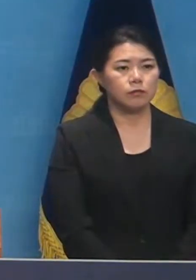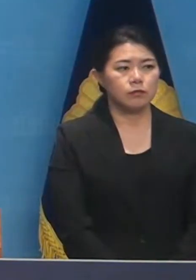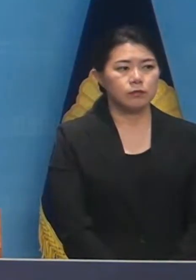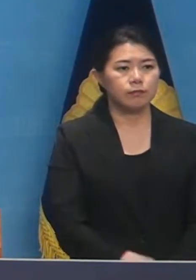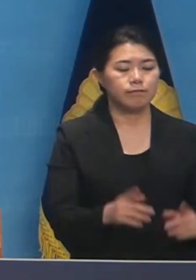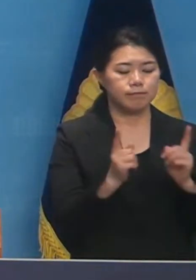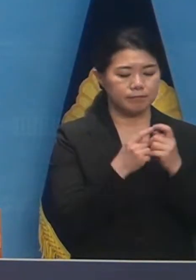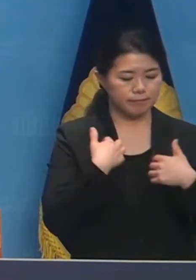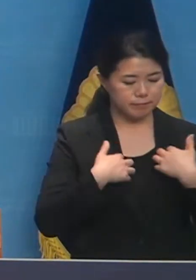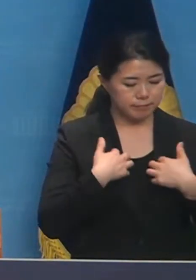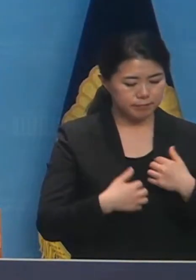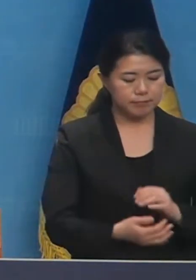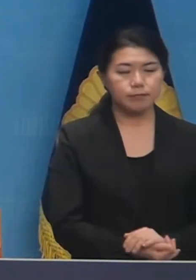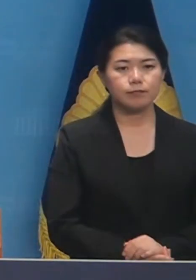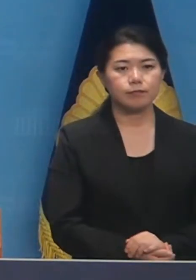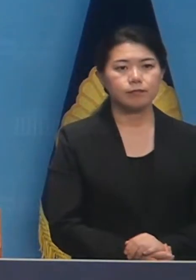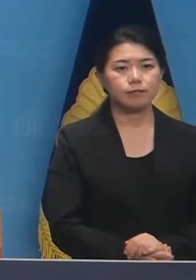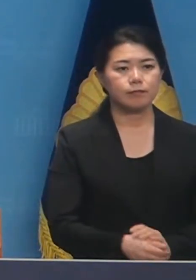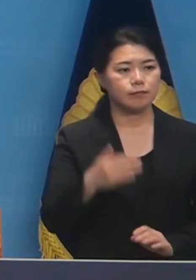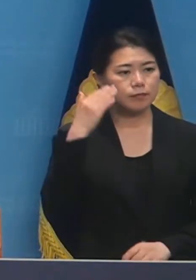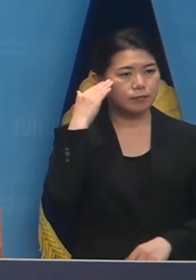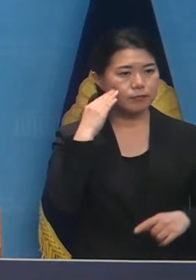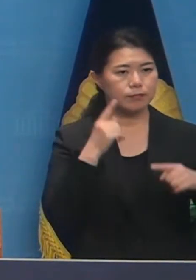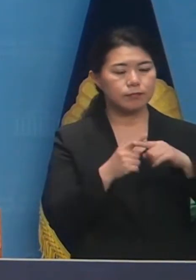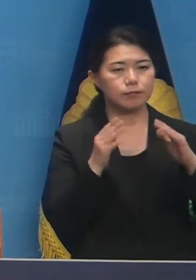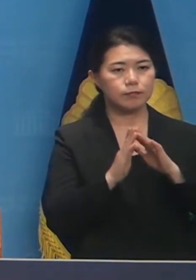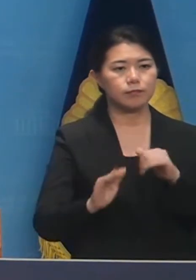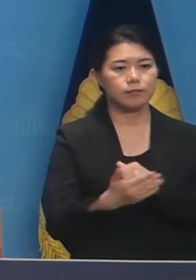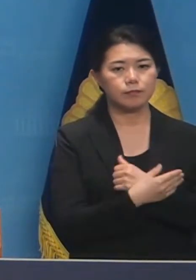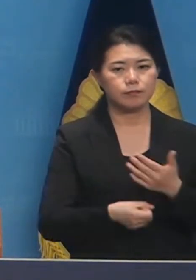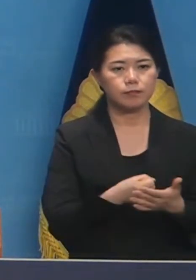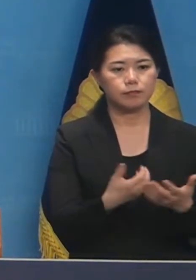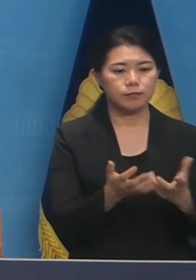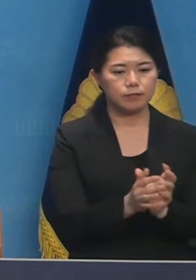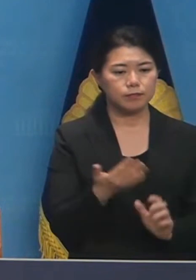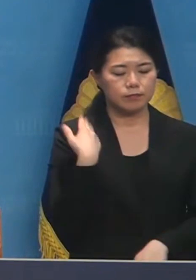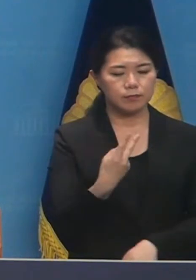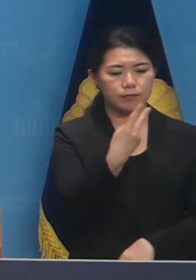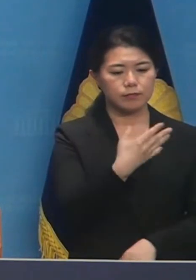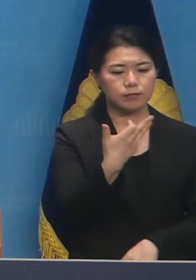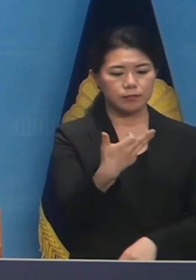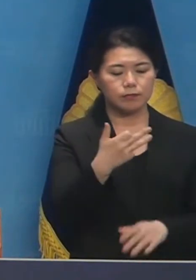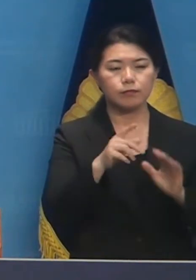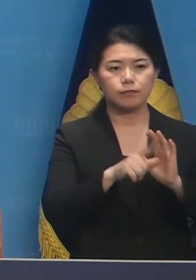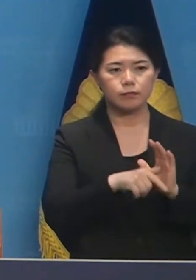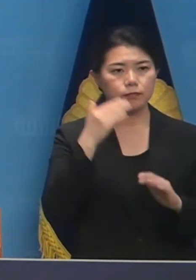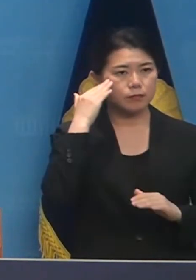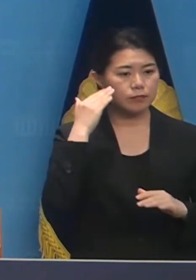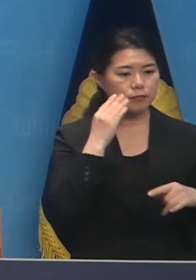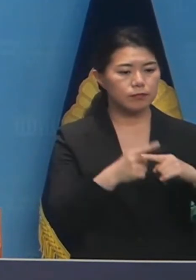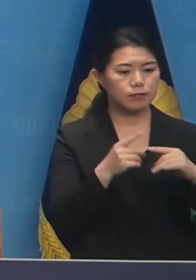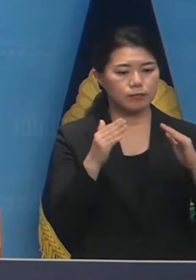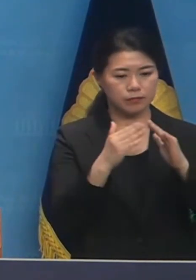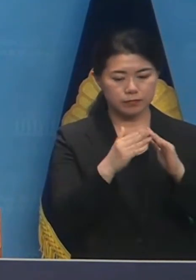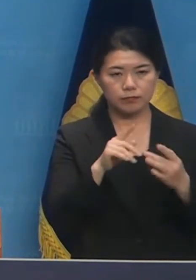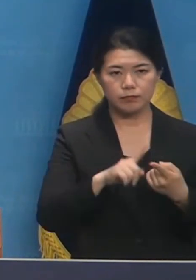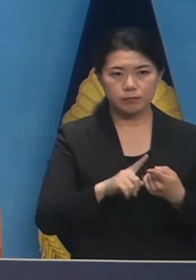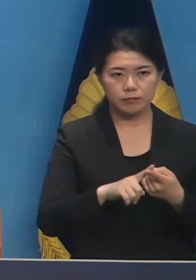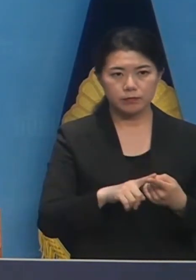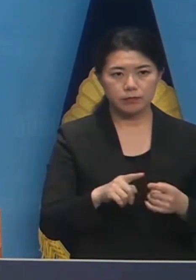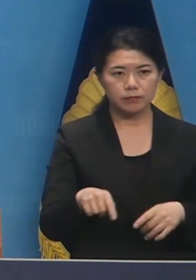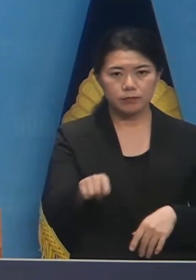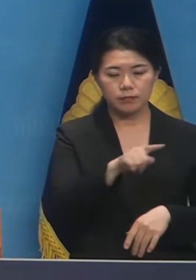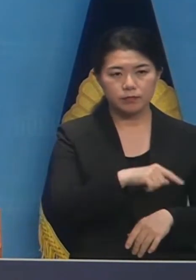네, 반갑습니다. 저희 한국교회 수호결사대는 지난 2018년도에 한국교회에 대한